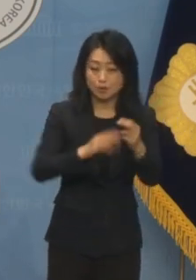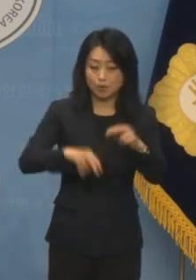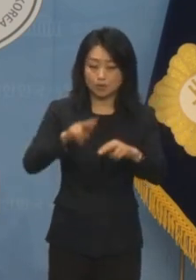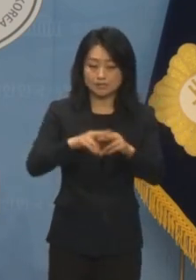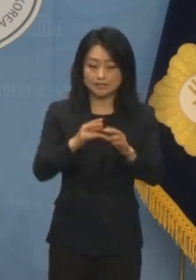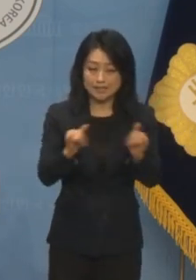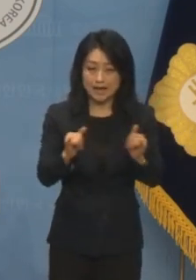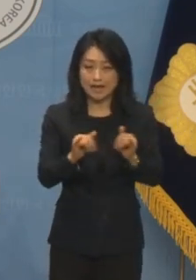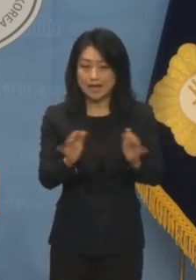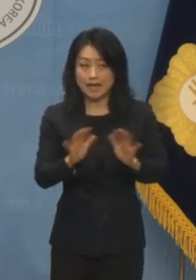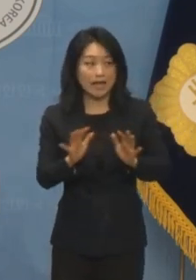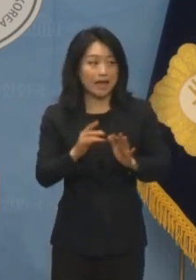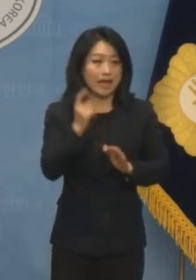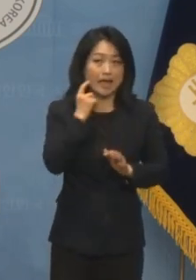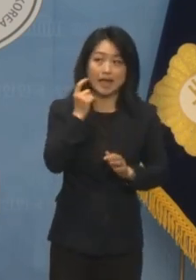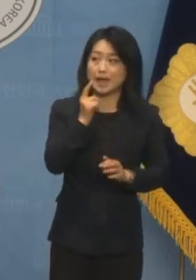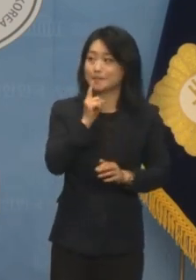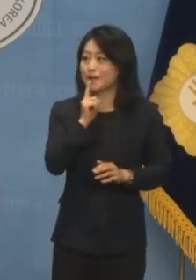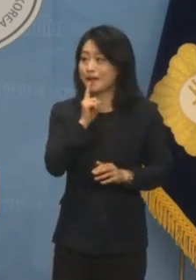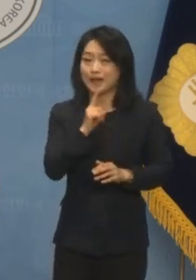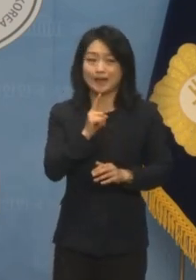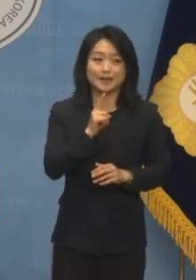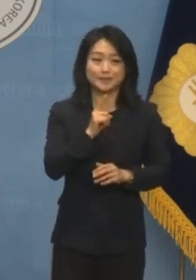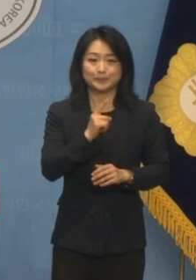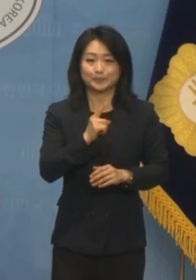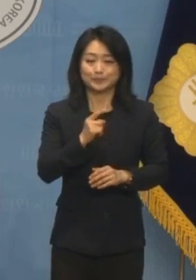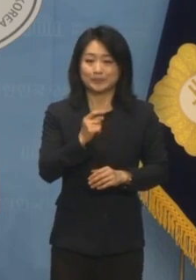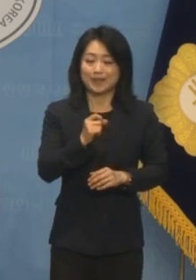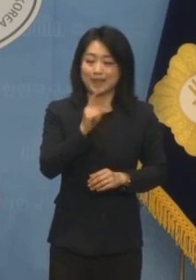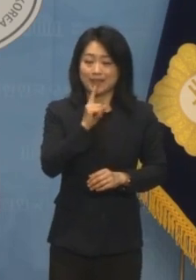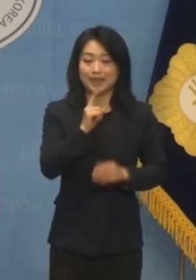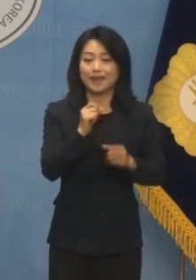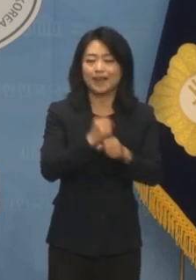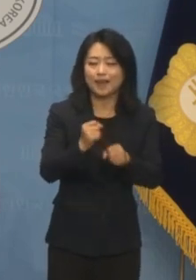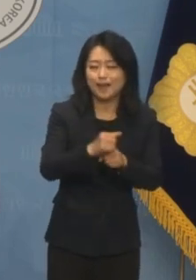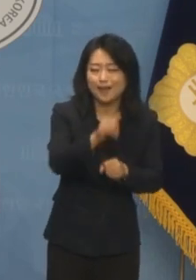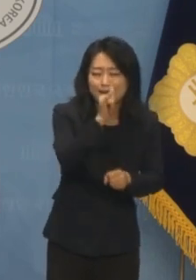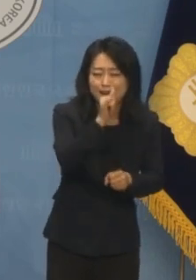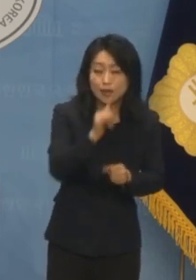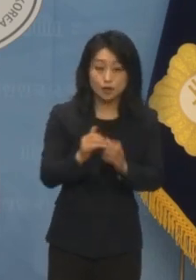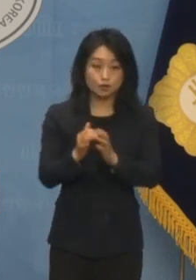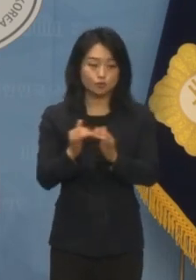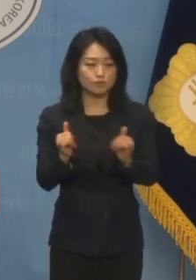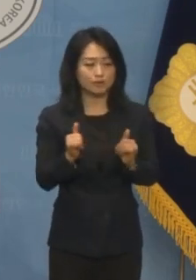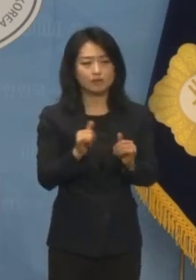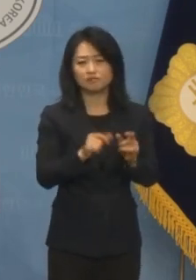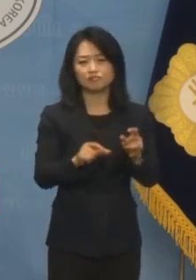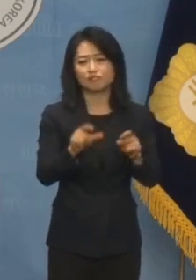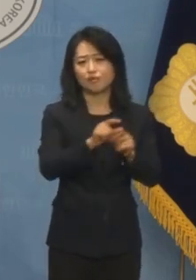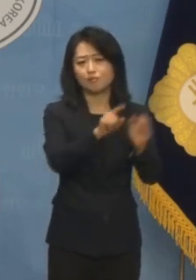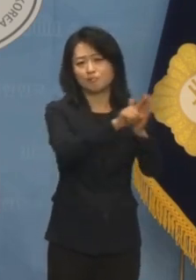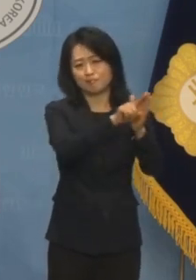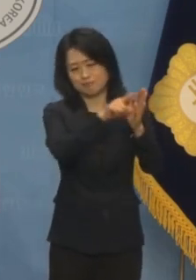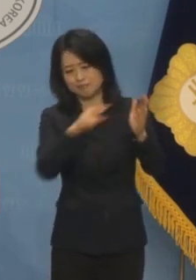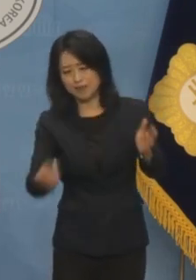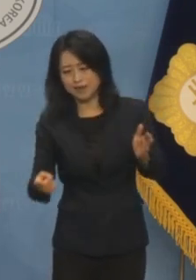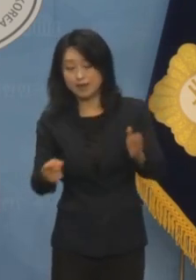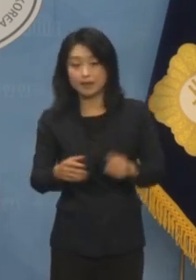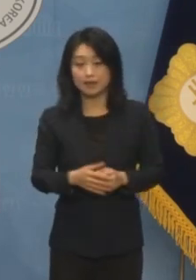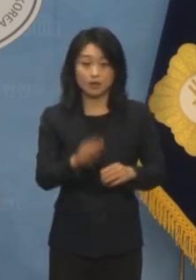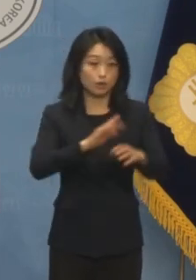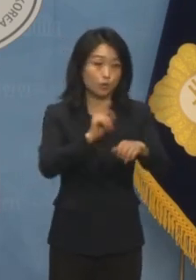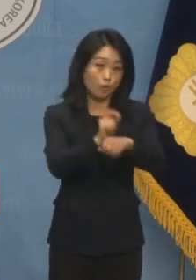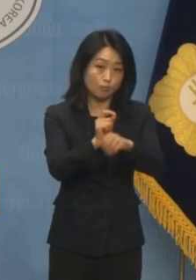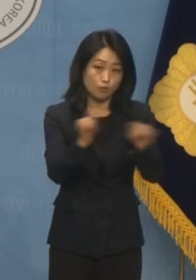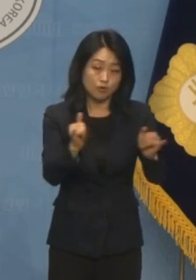공직자들이 앞장서 거짓말을 하고 억지 주장을 내세워 국민 불신을 더 키우고 있습니다. 만약